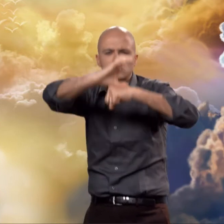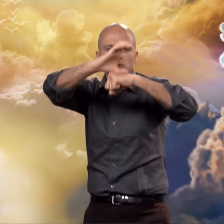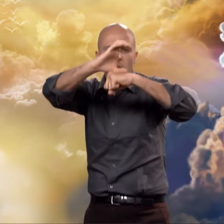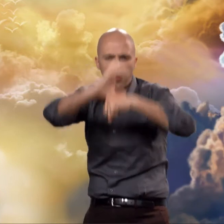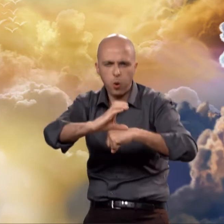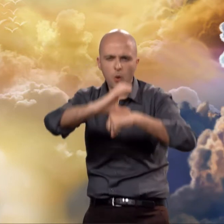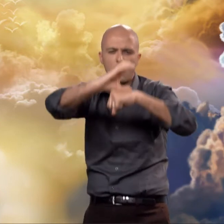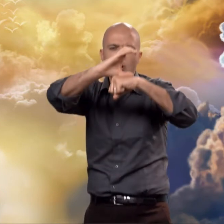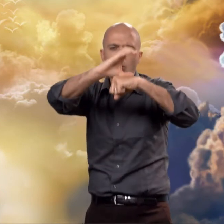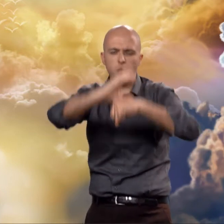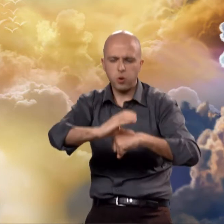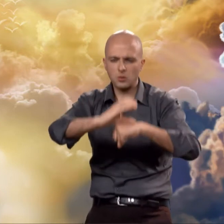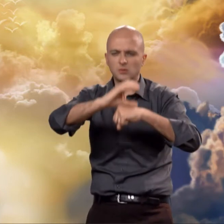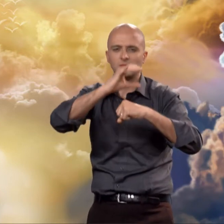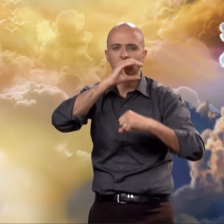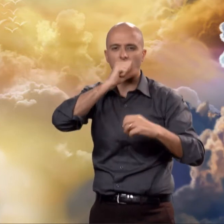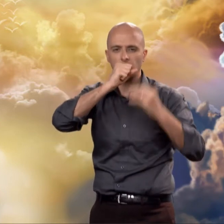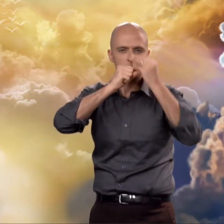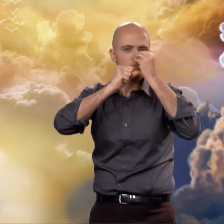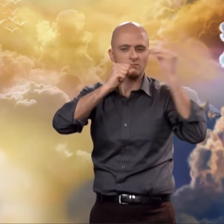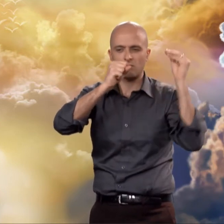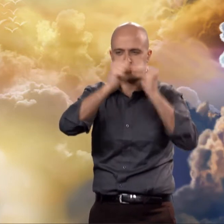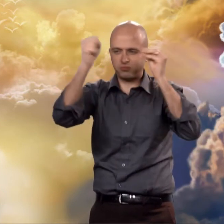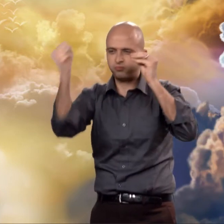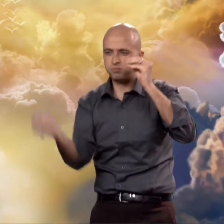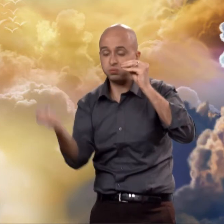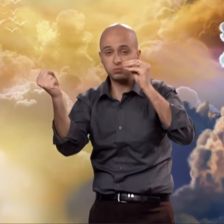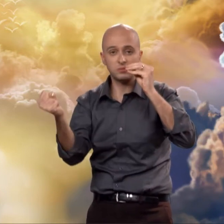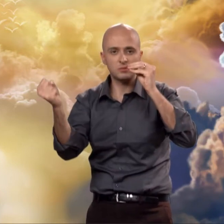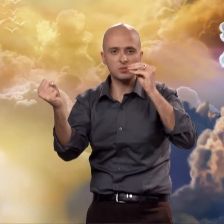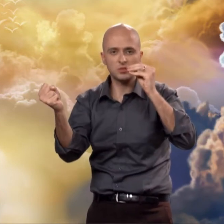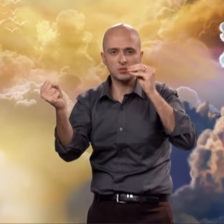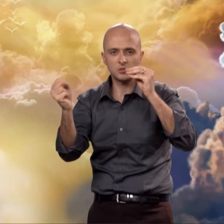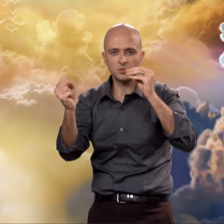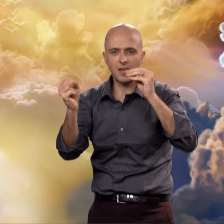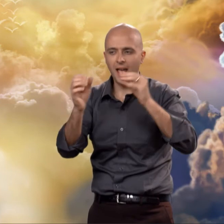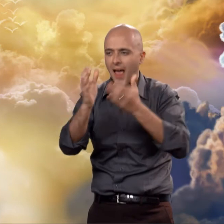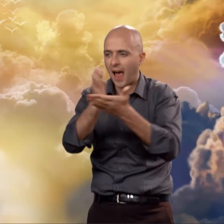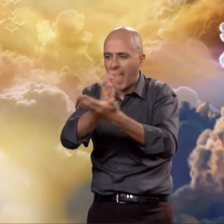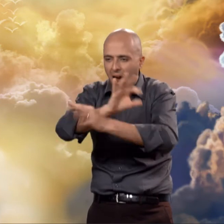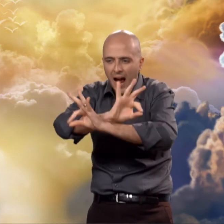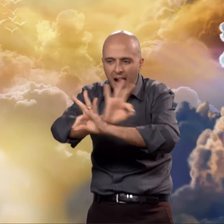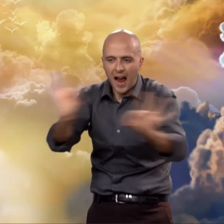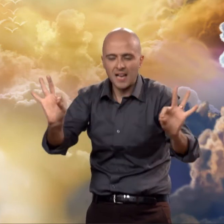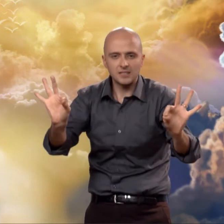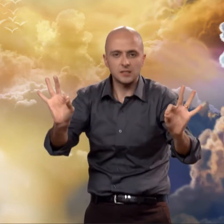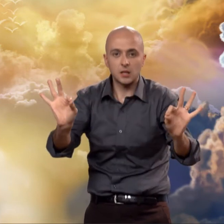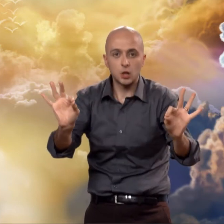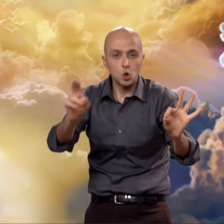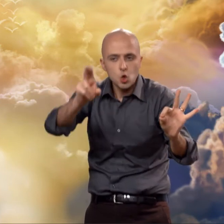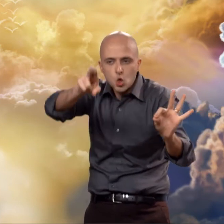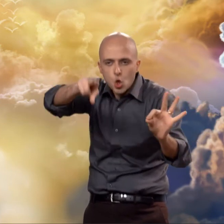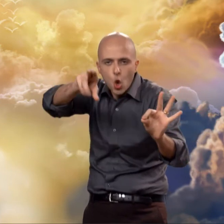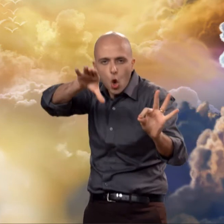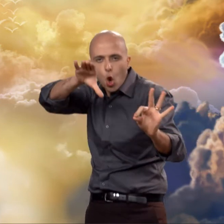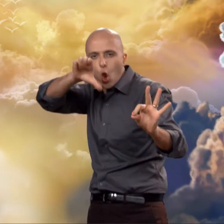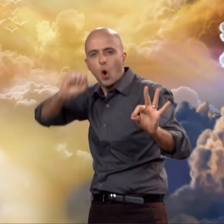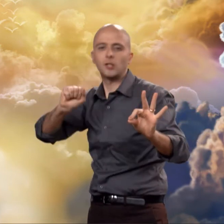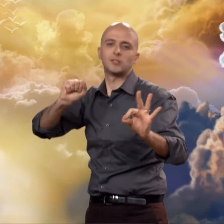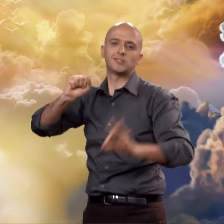guarda o domingo? Foi com argumentos semelhantes que judeus justificaram sua rejeição a Cristo. Foi assim na época de